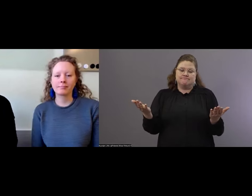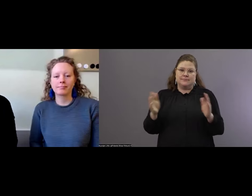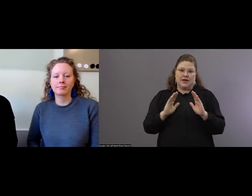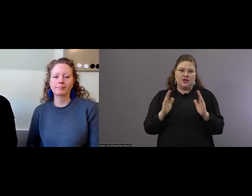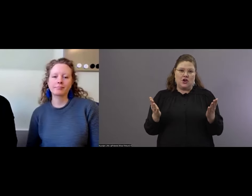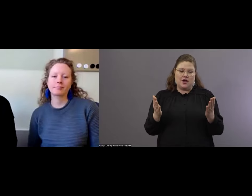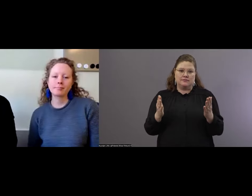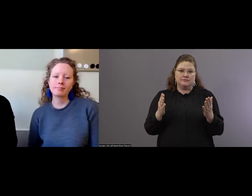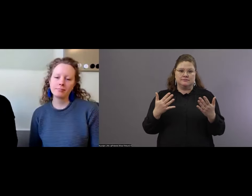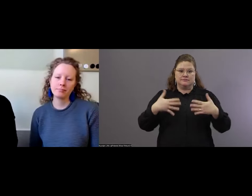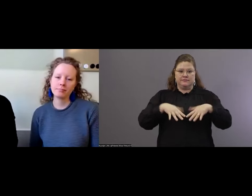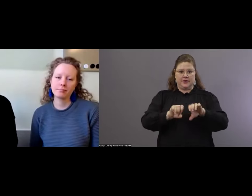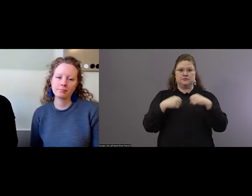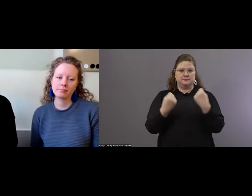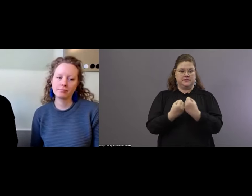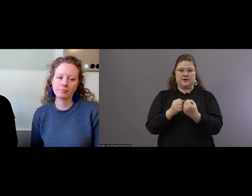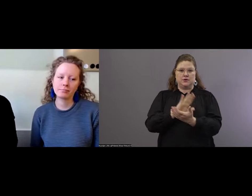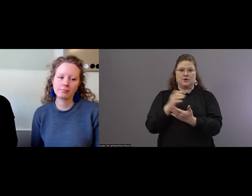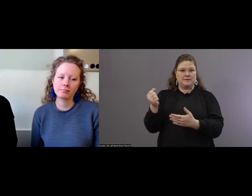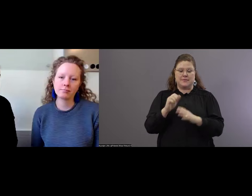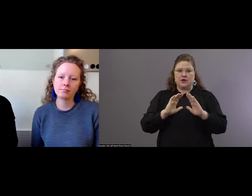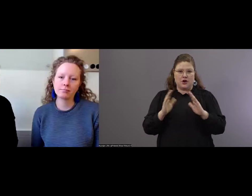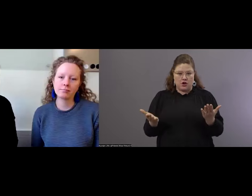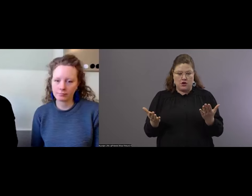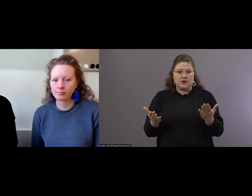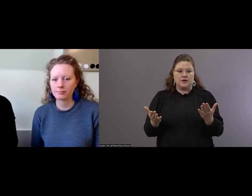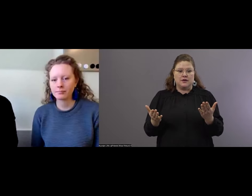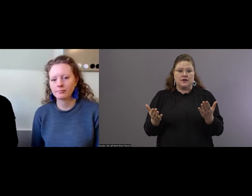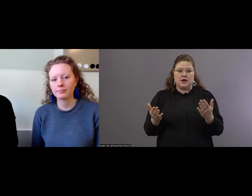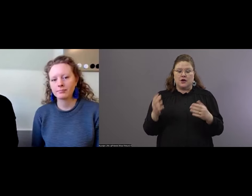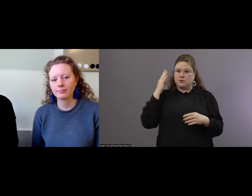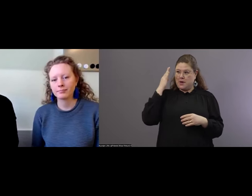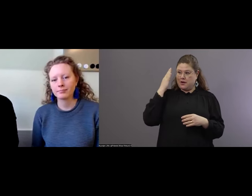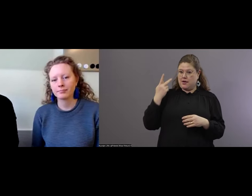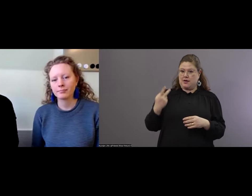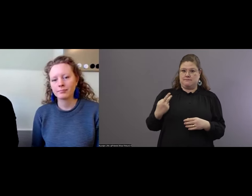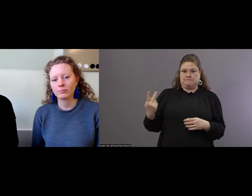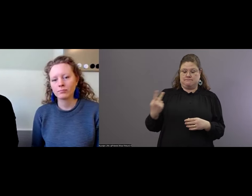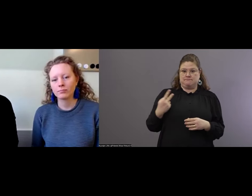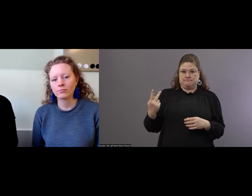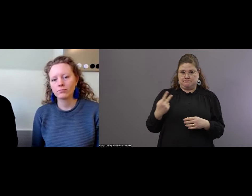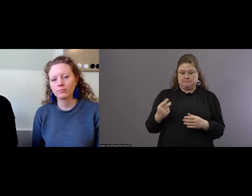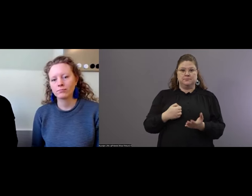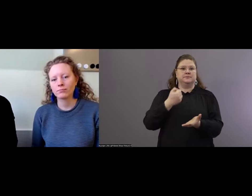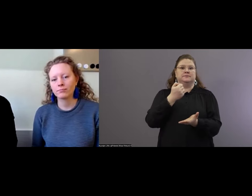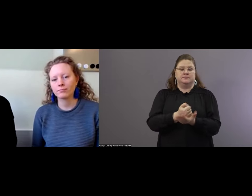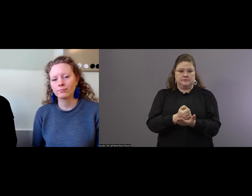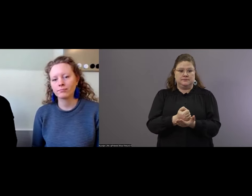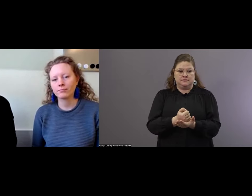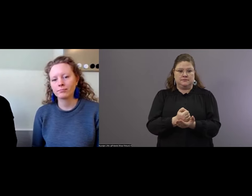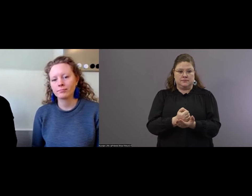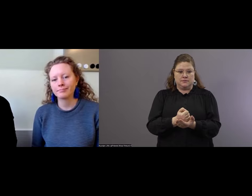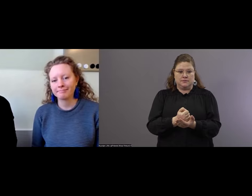webinaariin ollenkaan, joten olemme tässä nyt Magdalenan kanssa tehneet sellaisen päätöksen, että